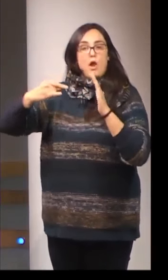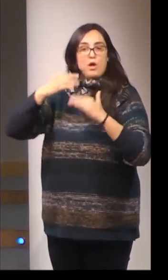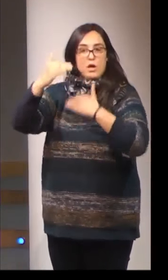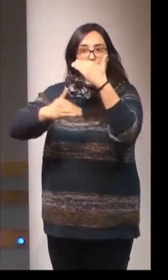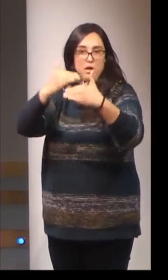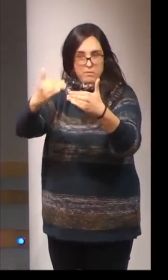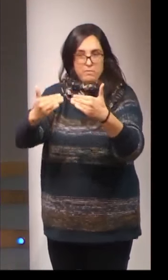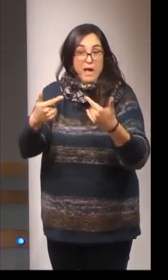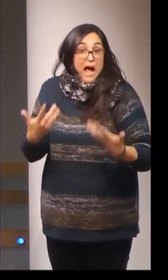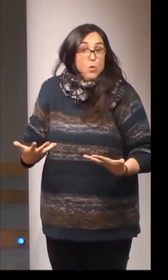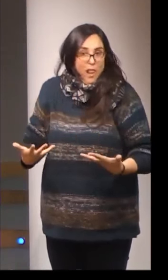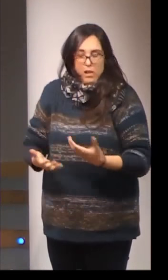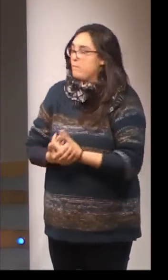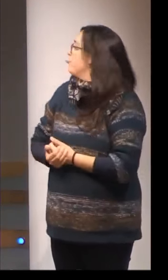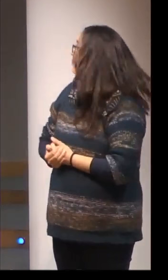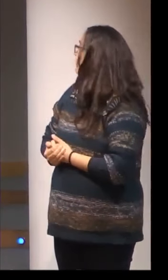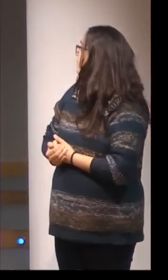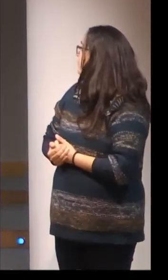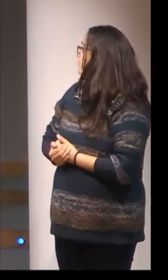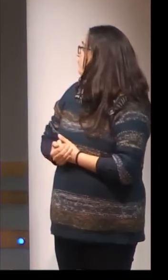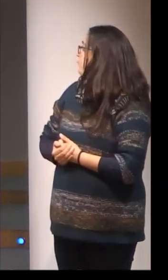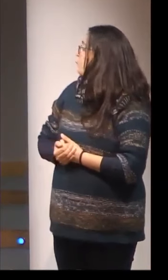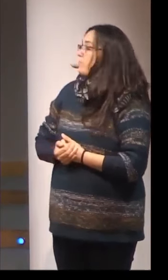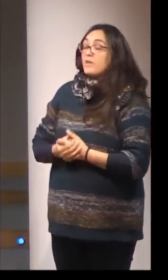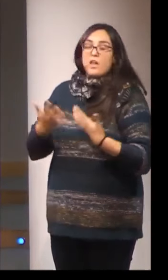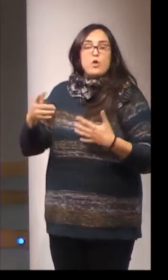Sería un modelo tecnológico avanzado, pero actual.